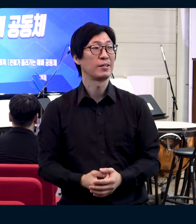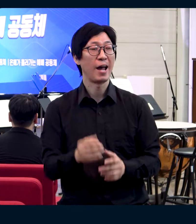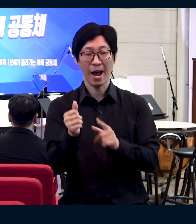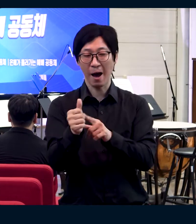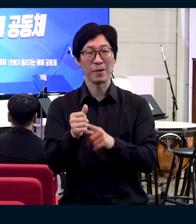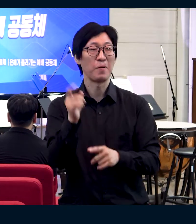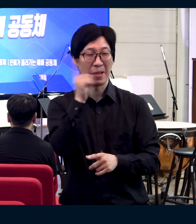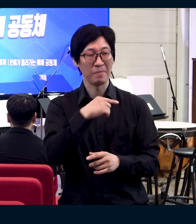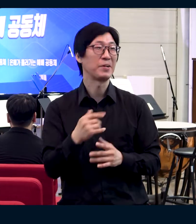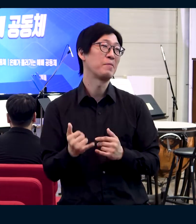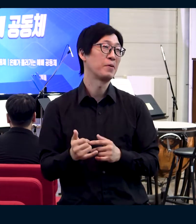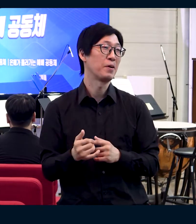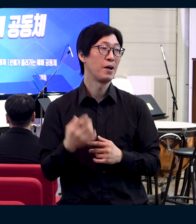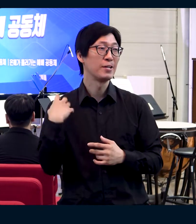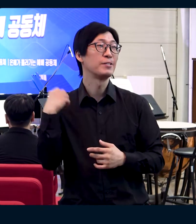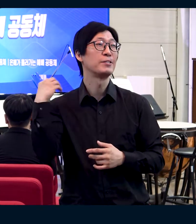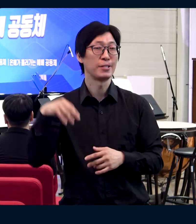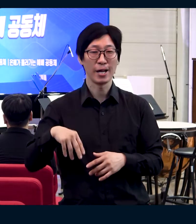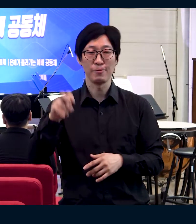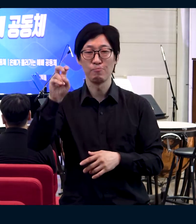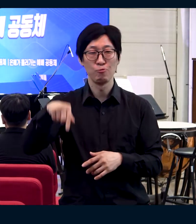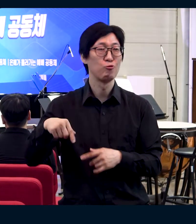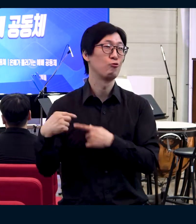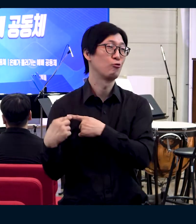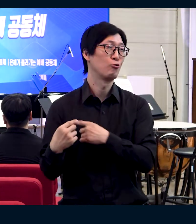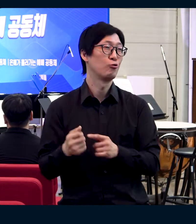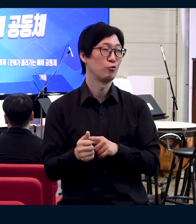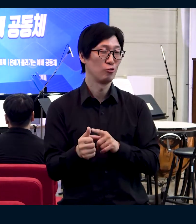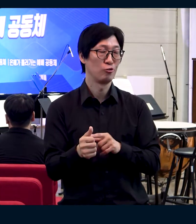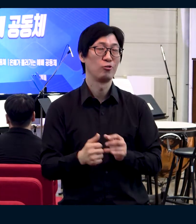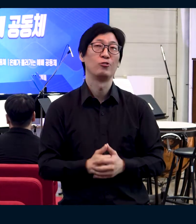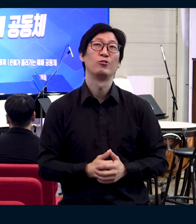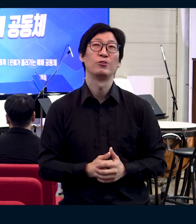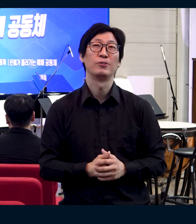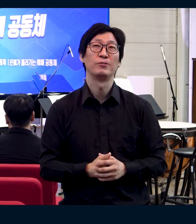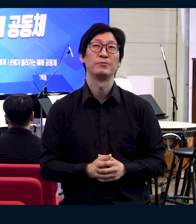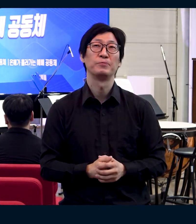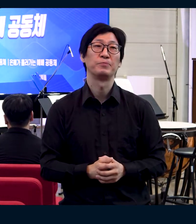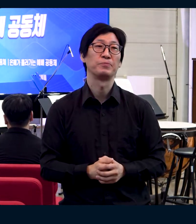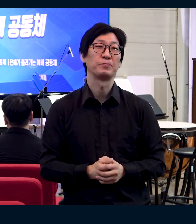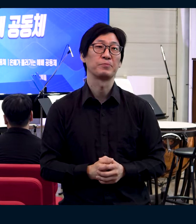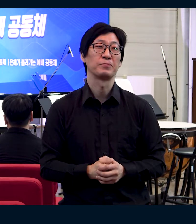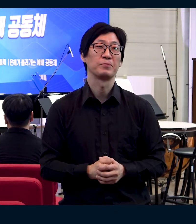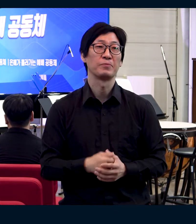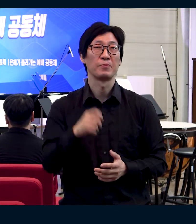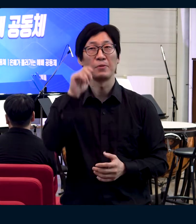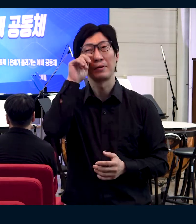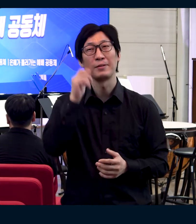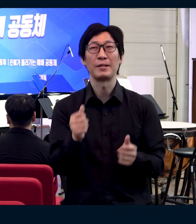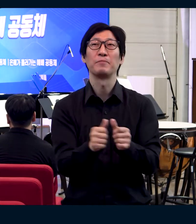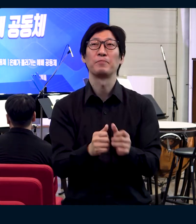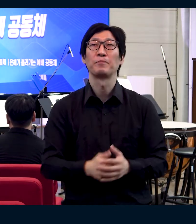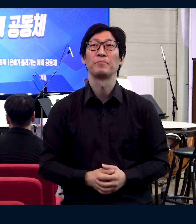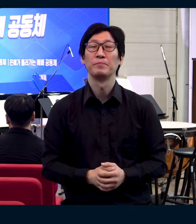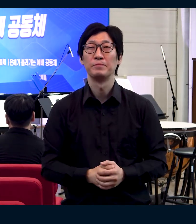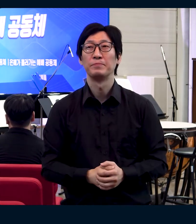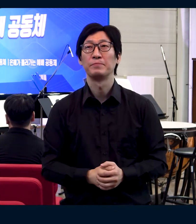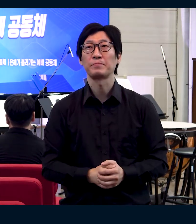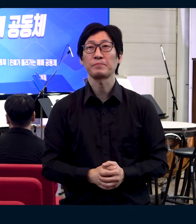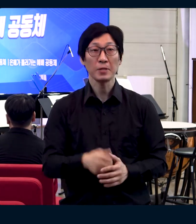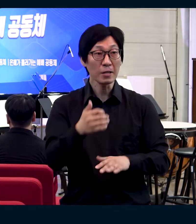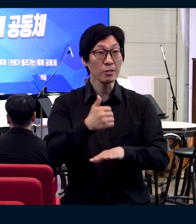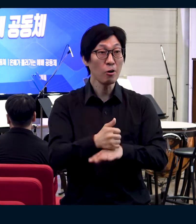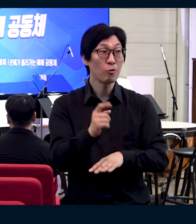이거예요. 그야말로 무책임과 그리고 면피가 장렬하는 그런 순간이다. 이게 아브라함이에요.